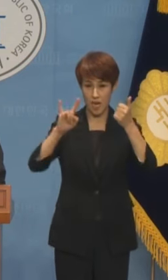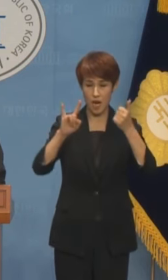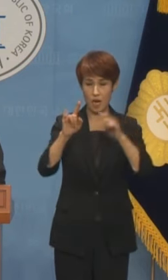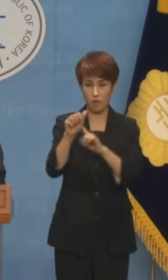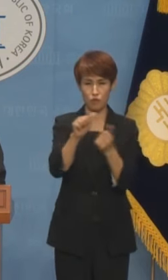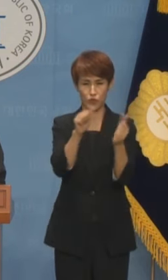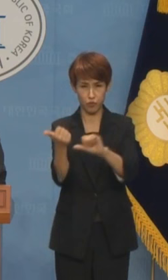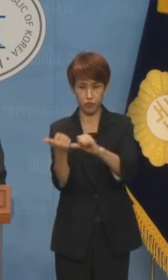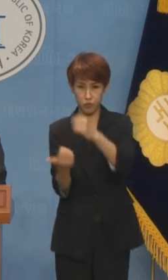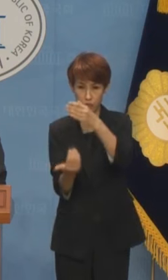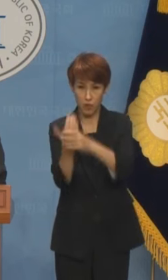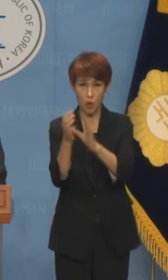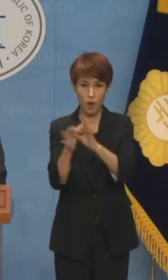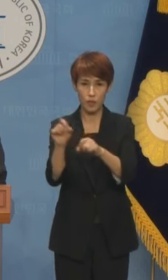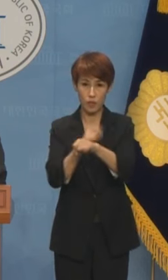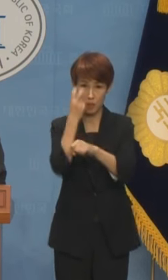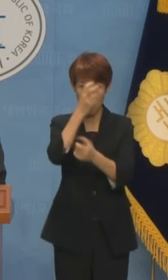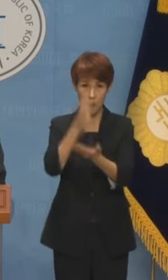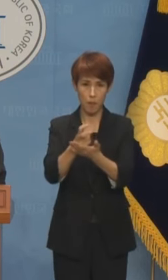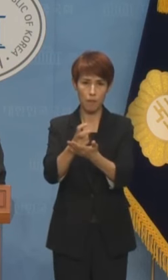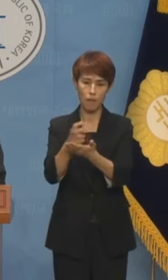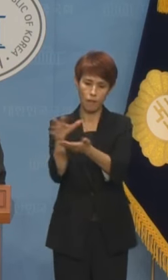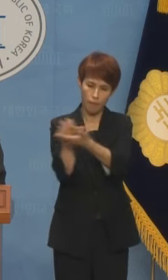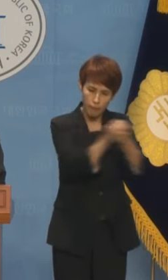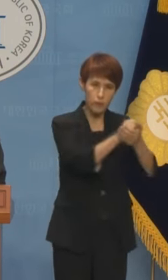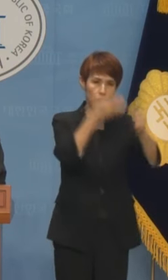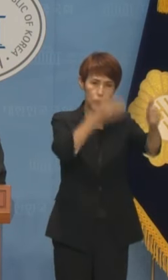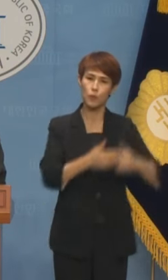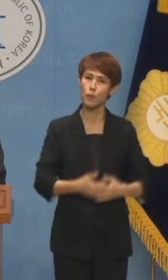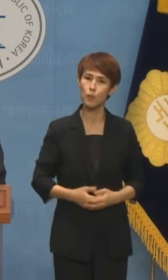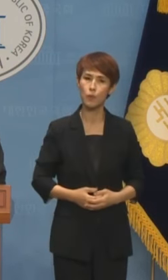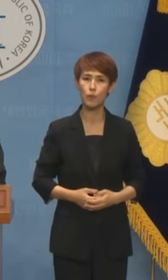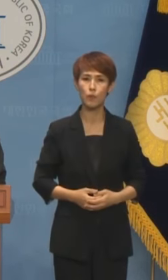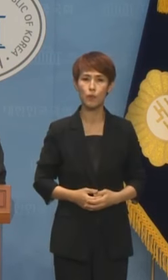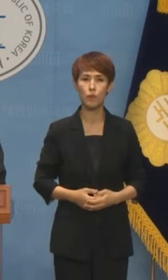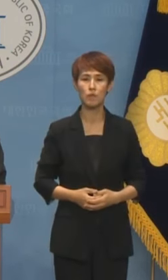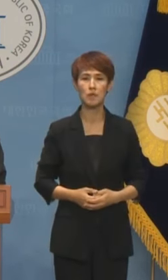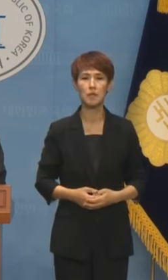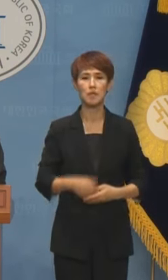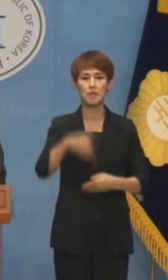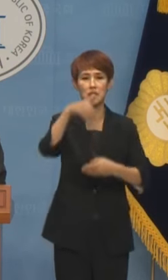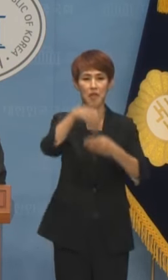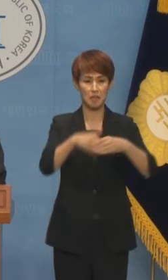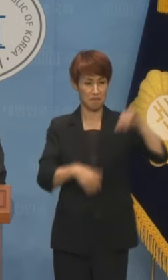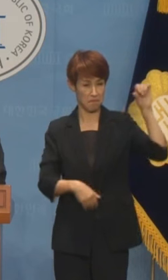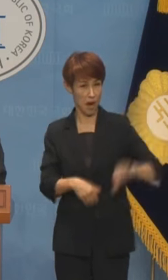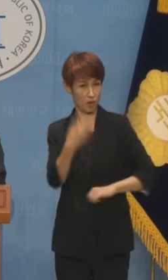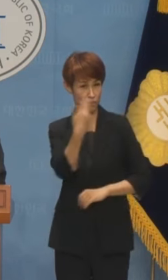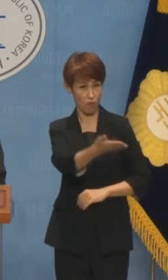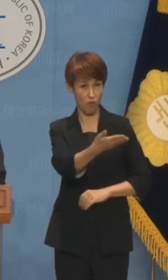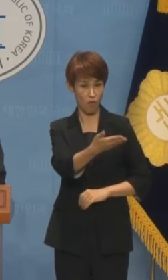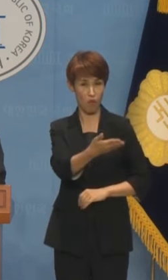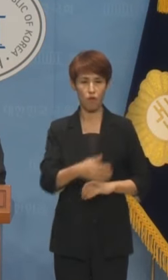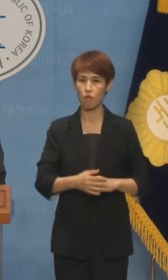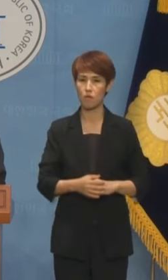관한 특검법을 반드시 수용하십시오. 매서운 총선 민심의 파고를 외면하지